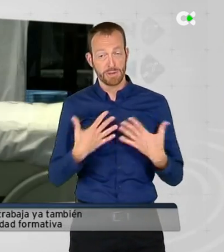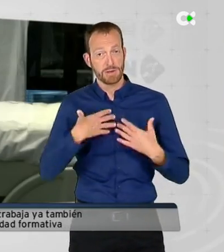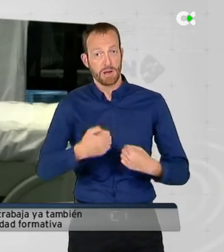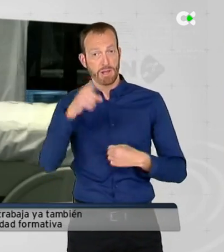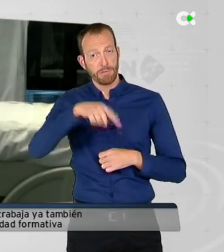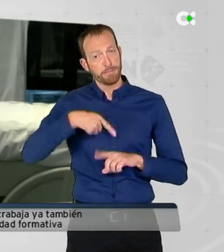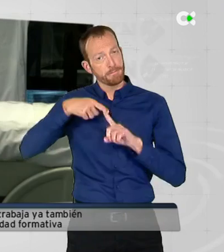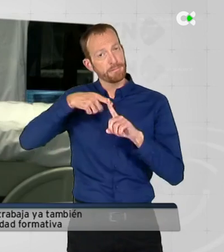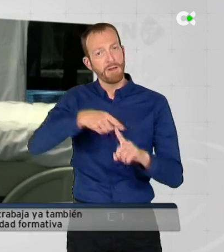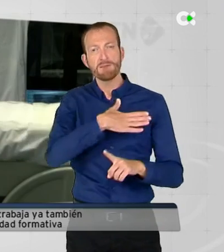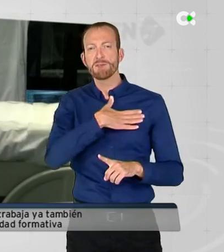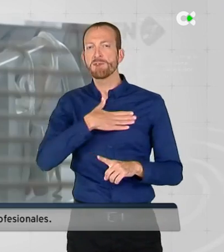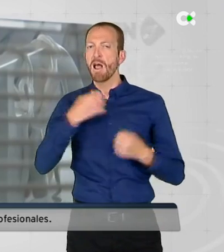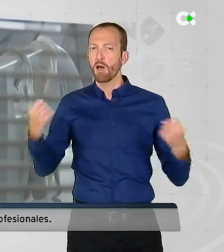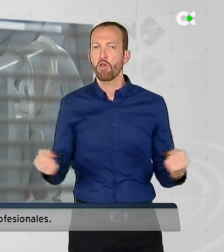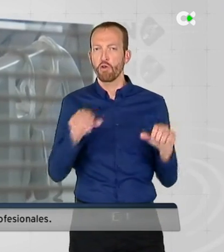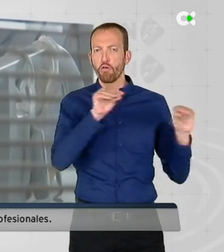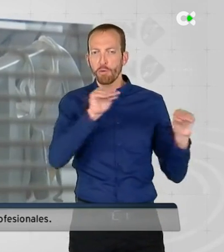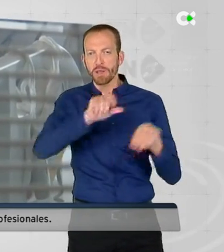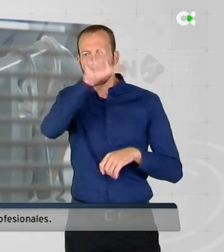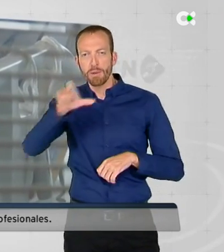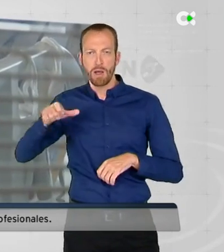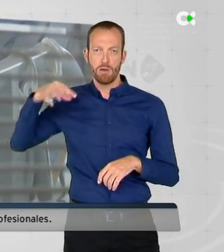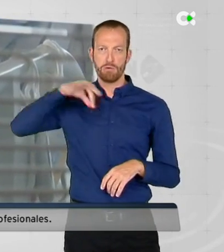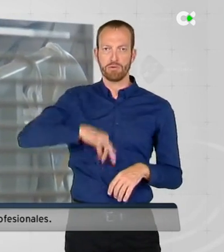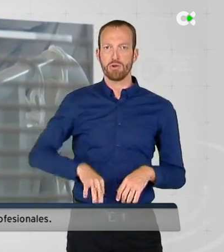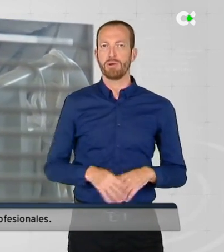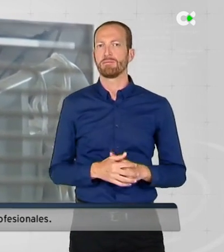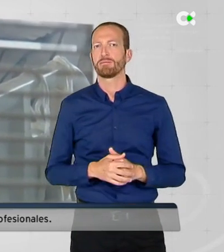ya también en una actividad formativa para los profesionales.